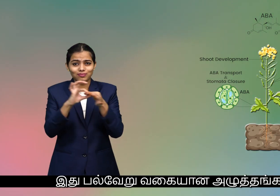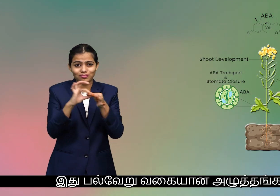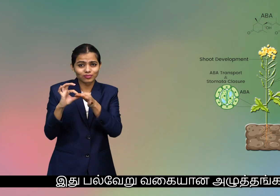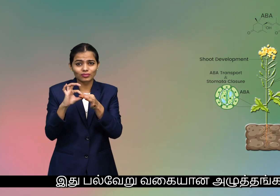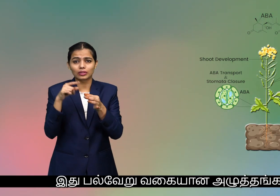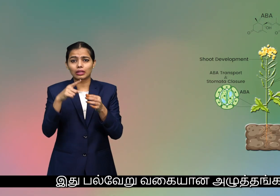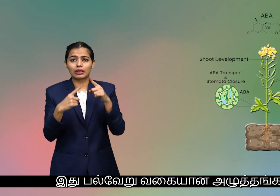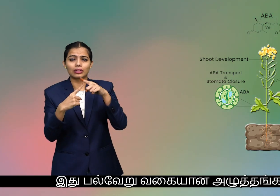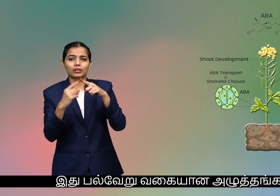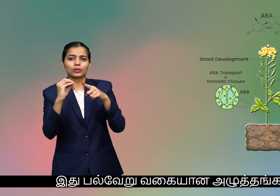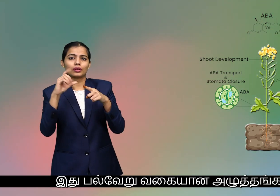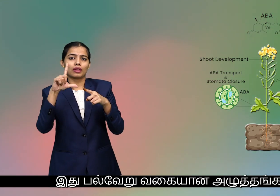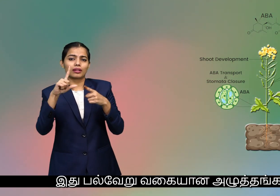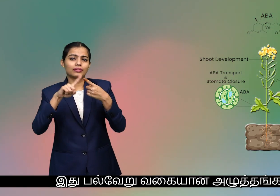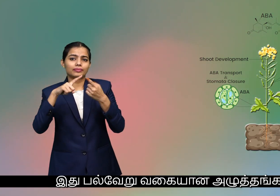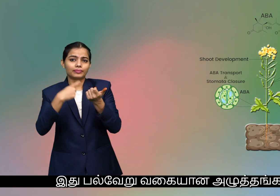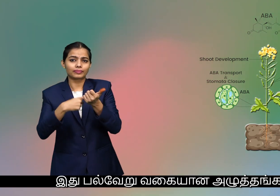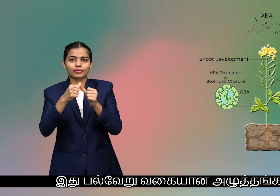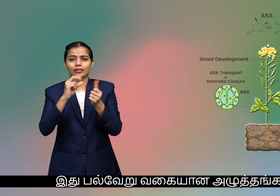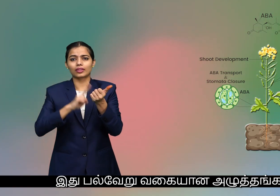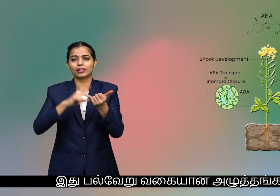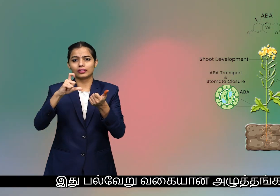இது பல்வேறு வகையான அழுத்தங்களுக்கு